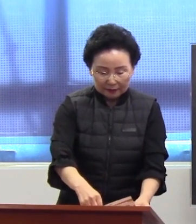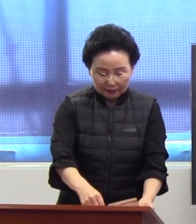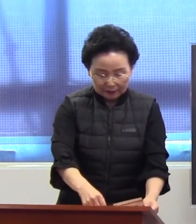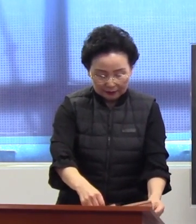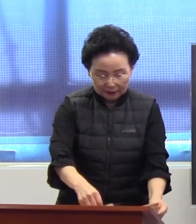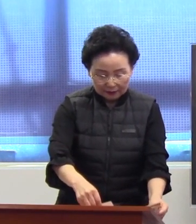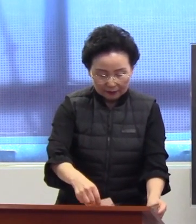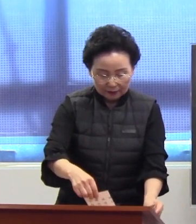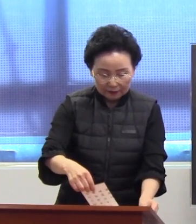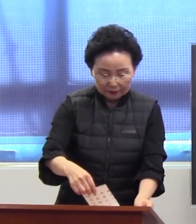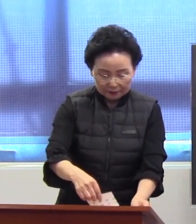그렇게 됐어요.